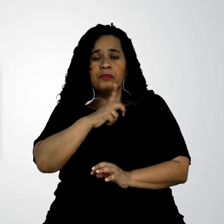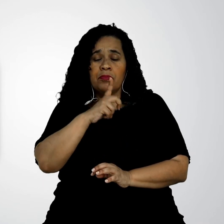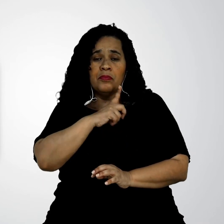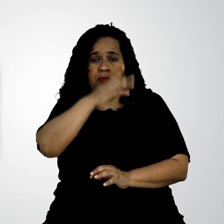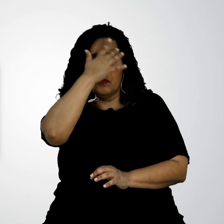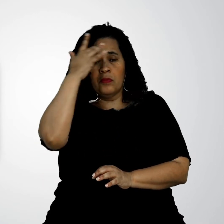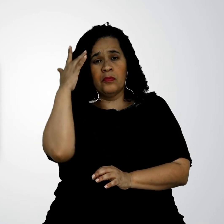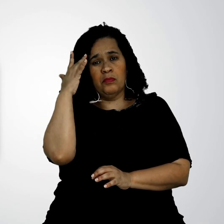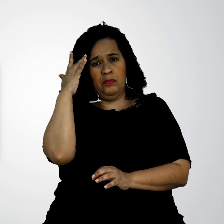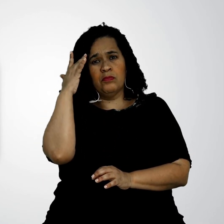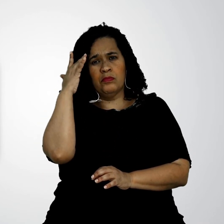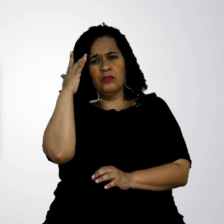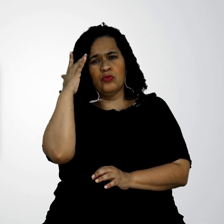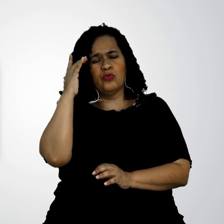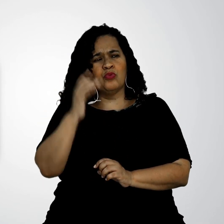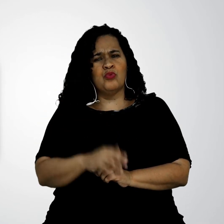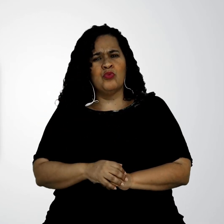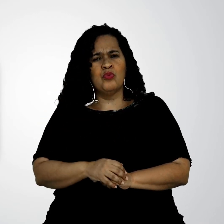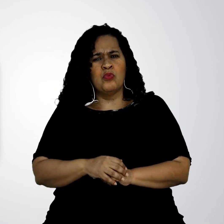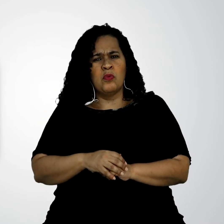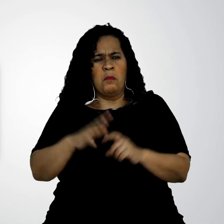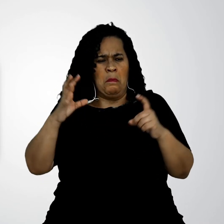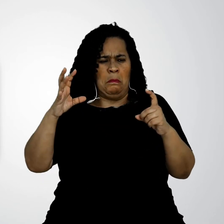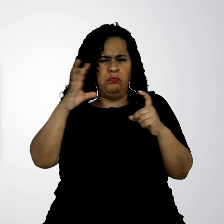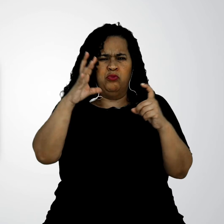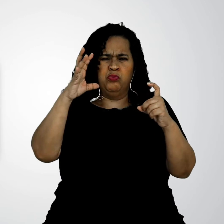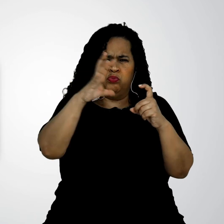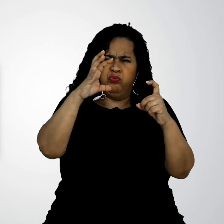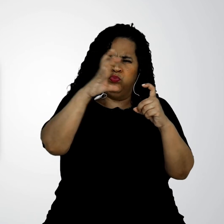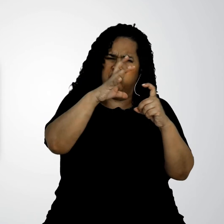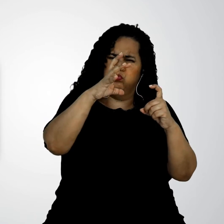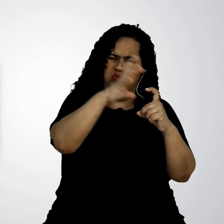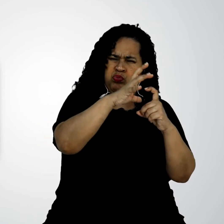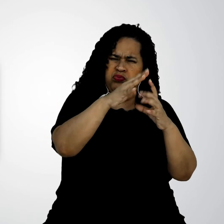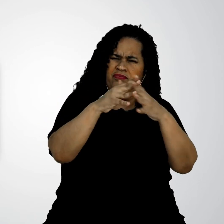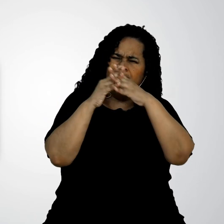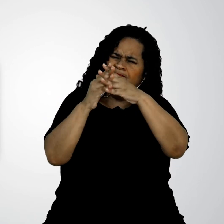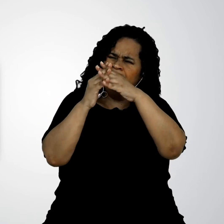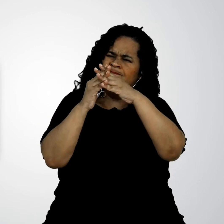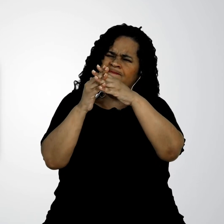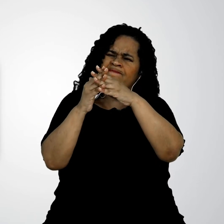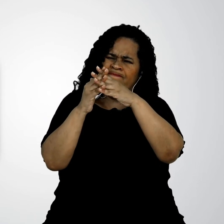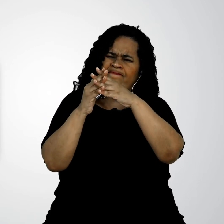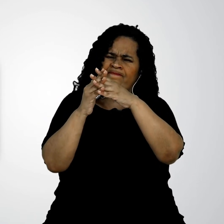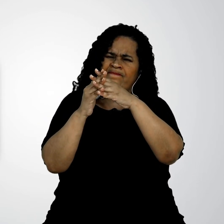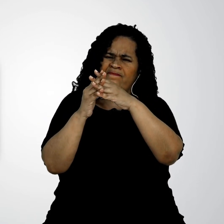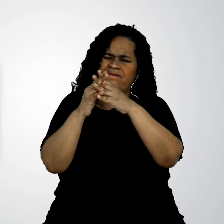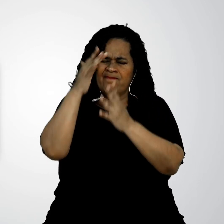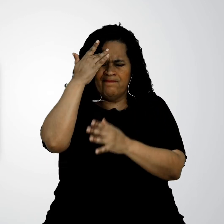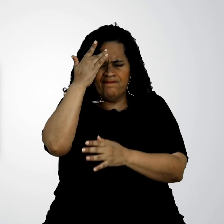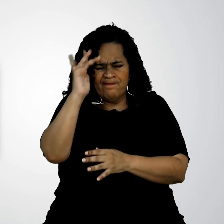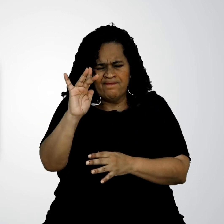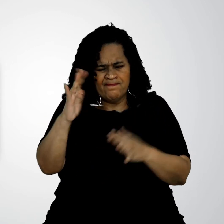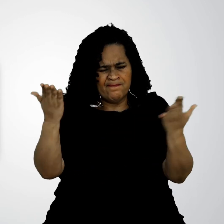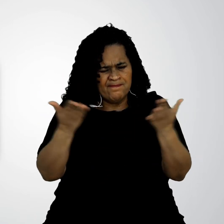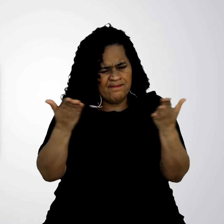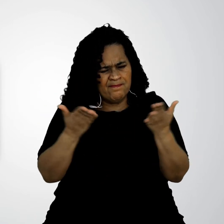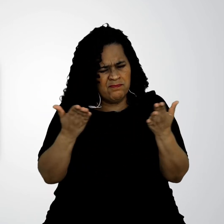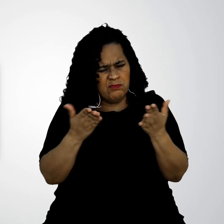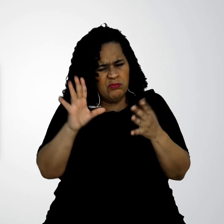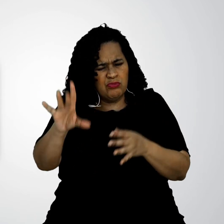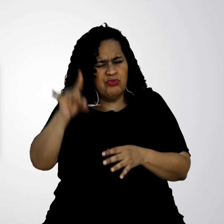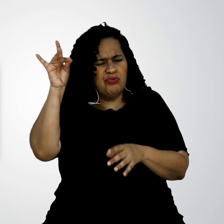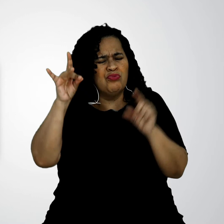Porque sofreram abusos na infância que confundiram a sexualidade, coisas que ficaram embutidas no cérebro dessas pessoas,